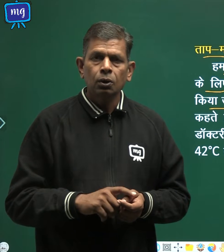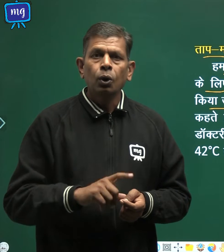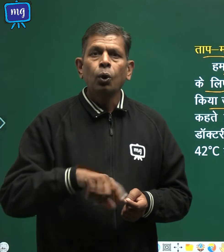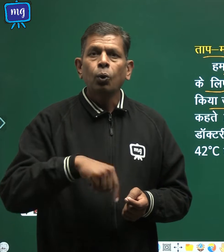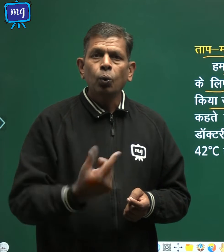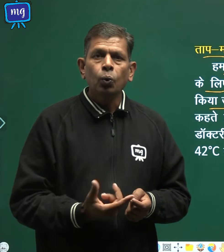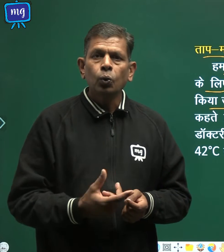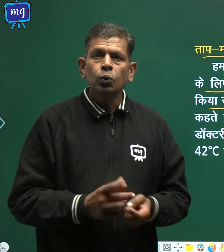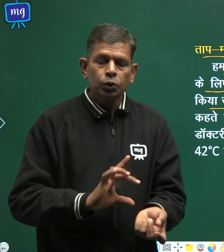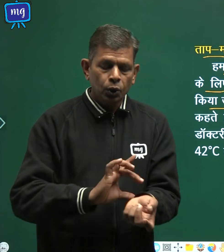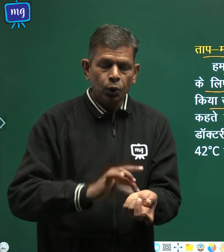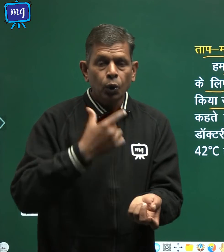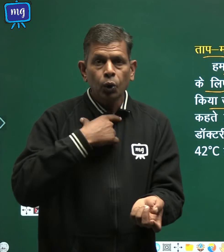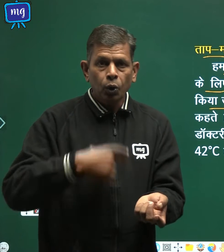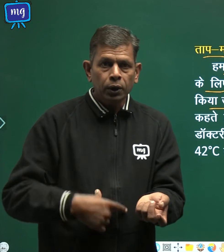उसे डॉक्टरी तापमापी